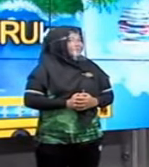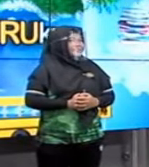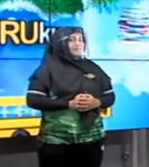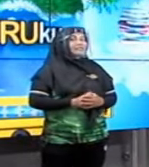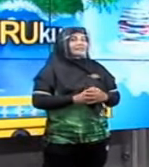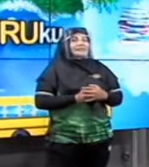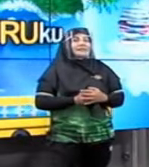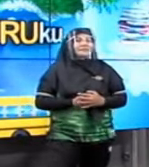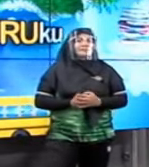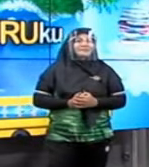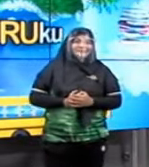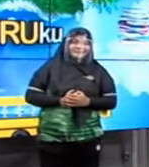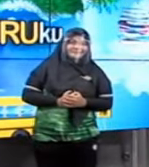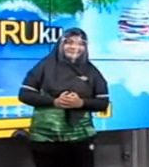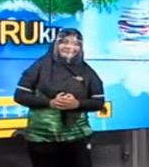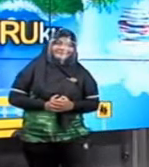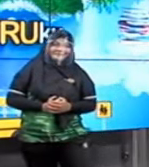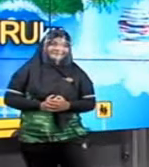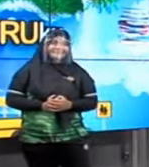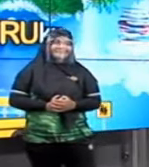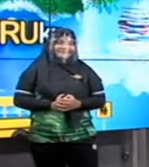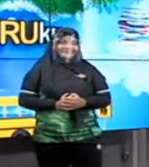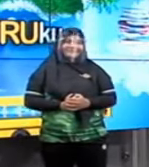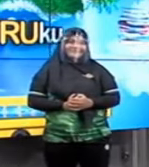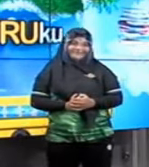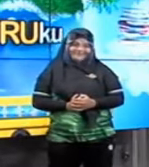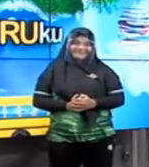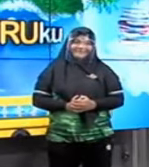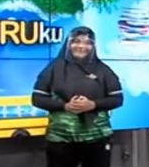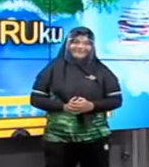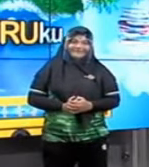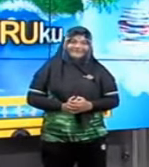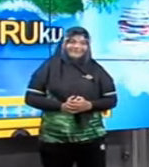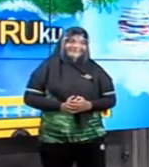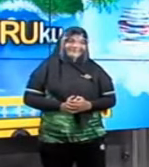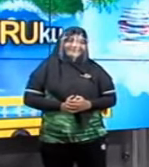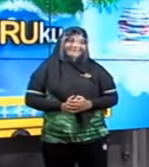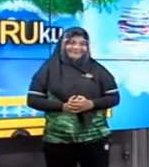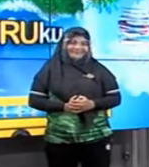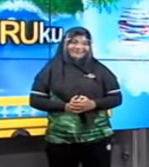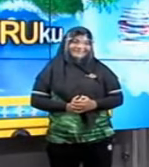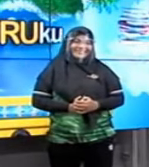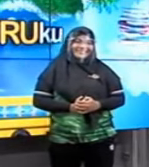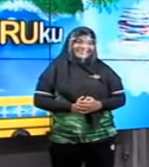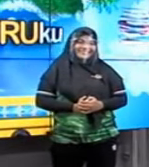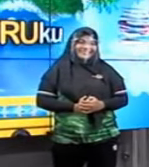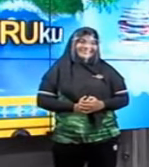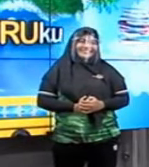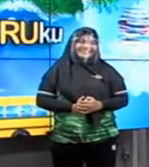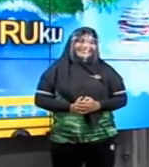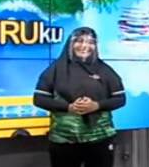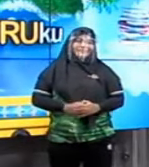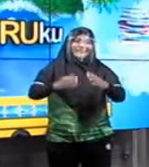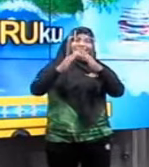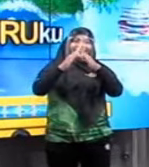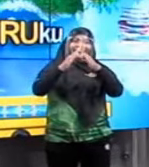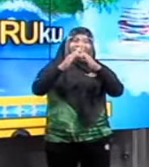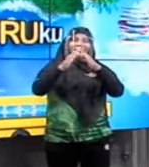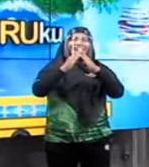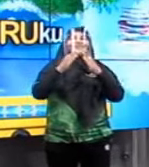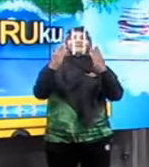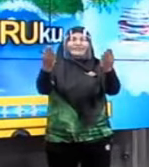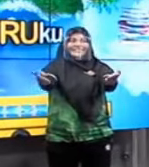nyata. Baik anak-anak, jangan kemana-mana, setelah yang satu ini Bapak akan kembali lagi tetap dalam acara Belajar